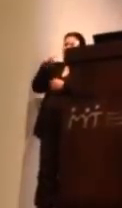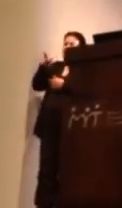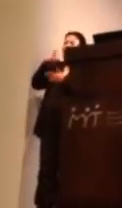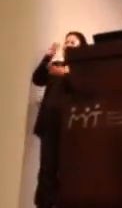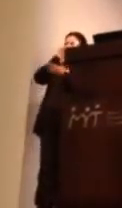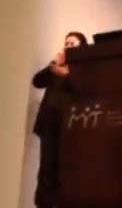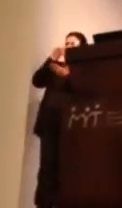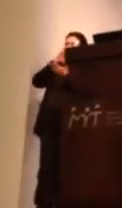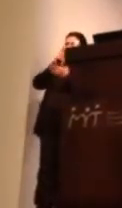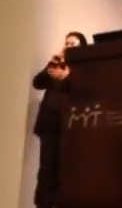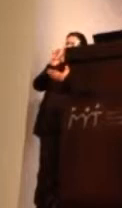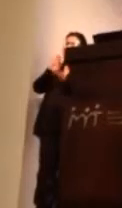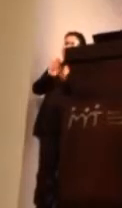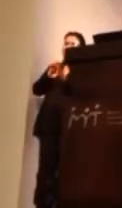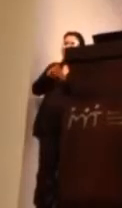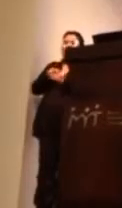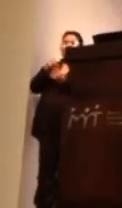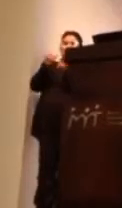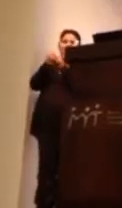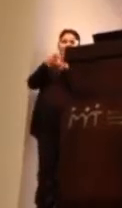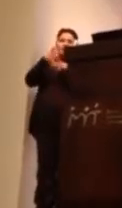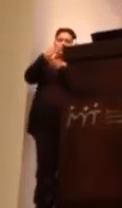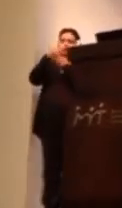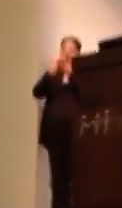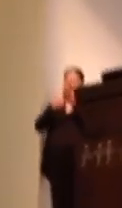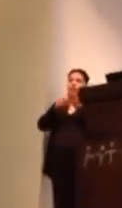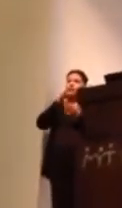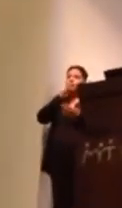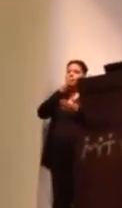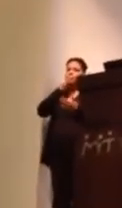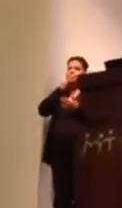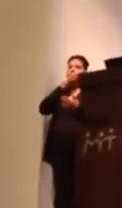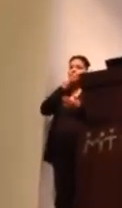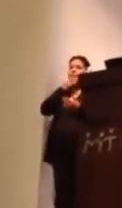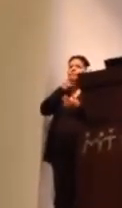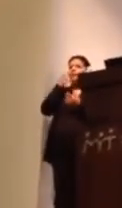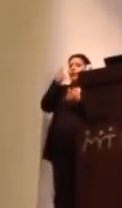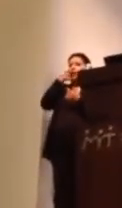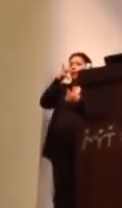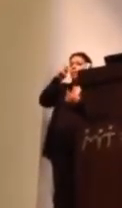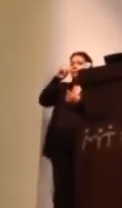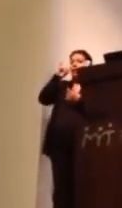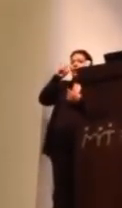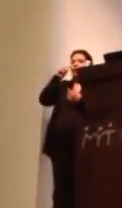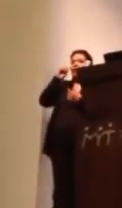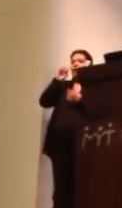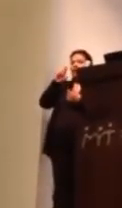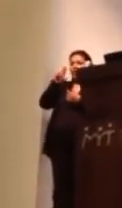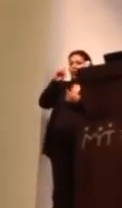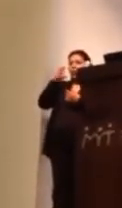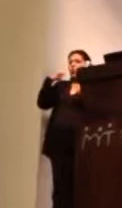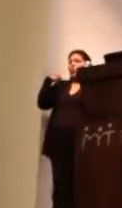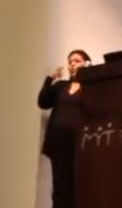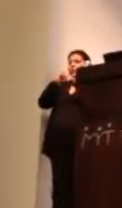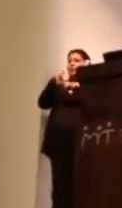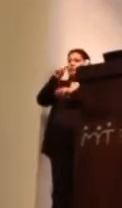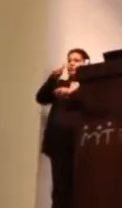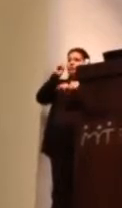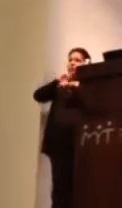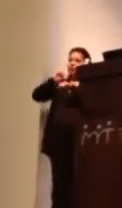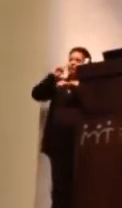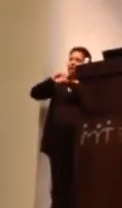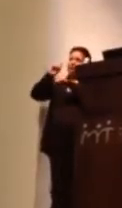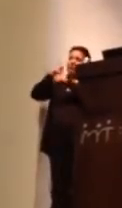todo, generalmente el psiquiatra pues ve al niño una vez a ver, pero tú que eres el maestro, la maestra, el